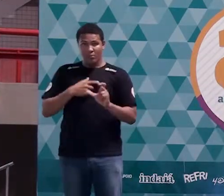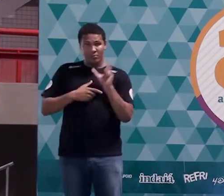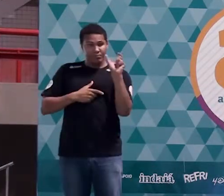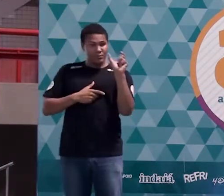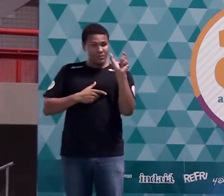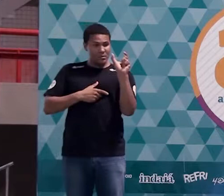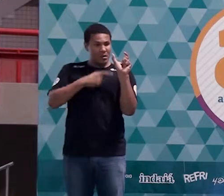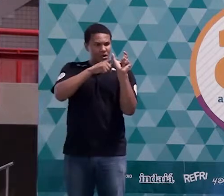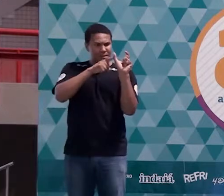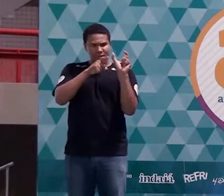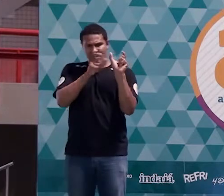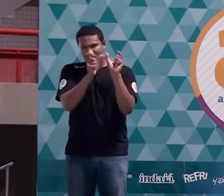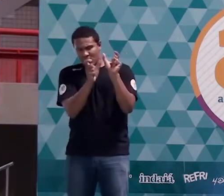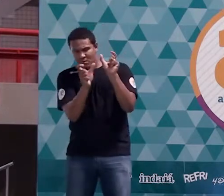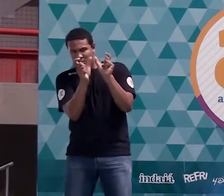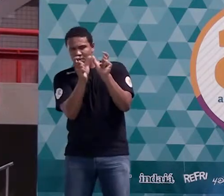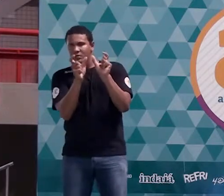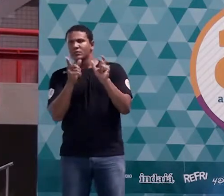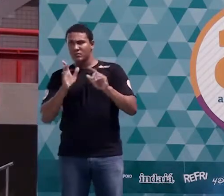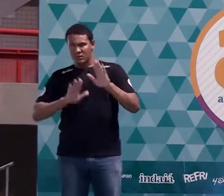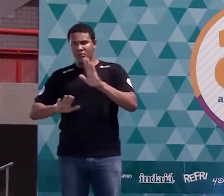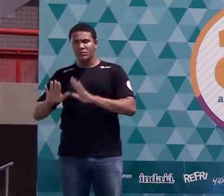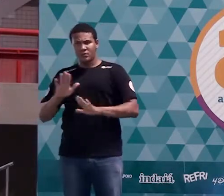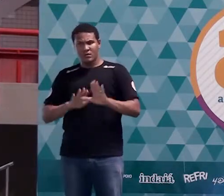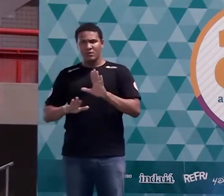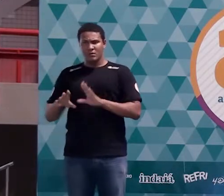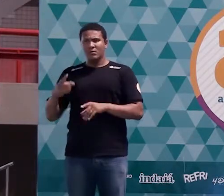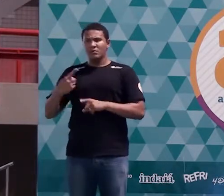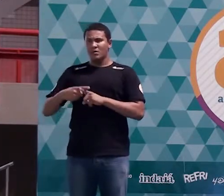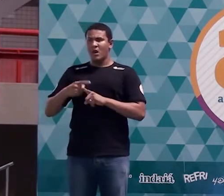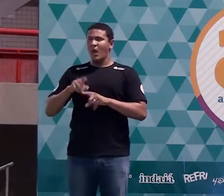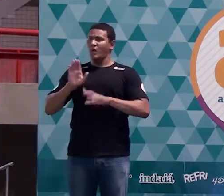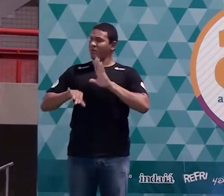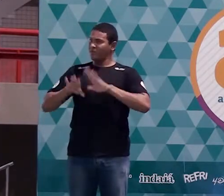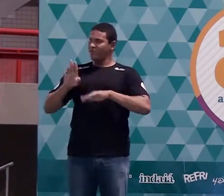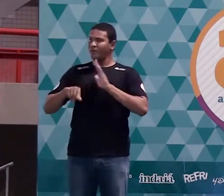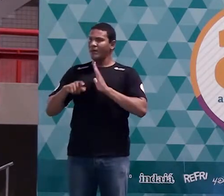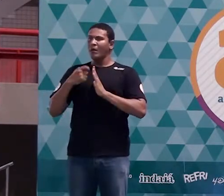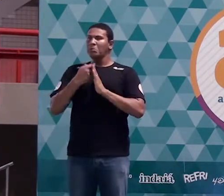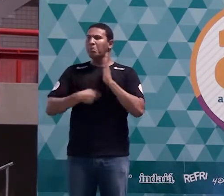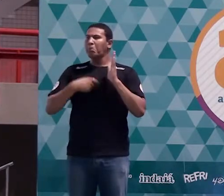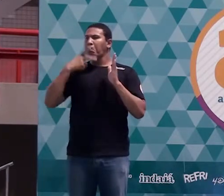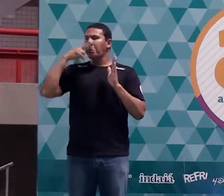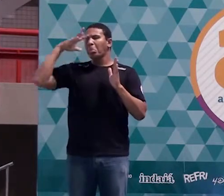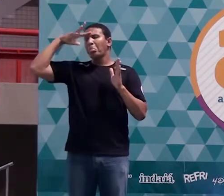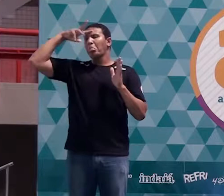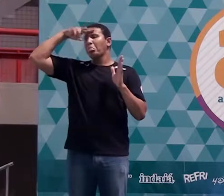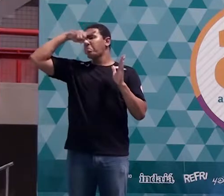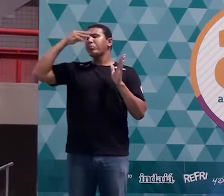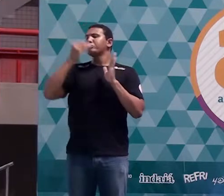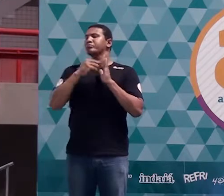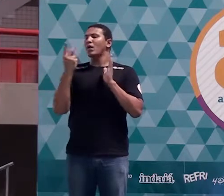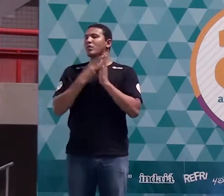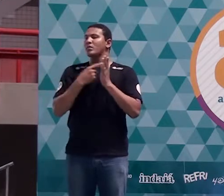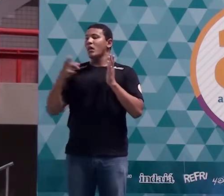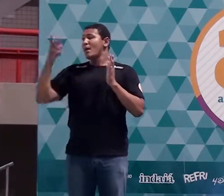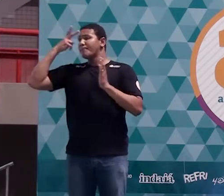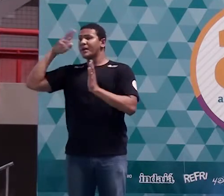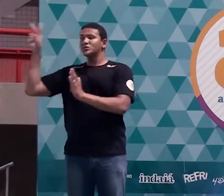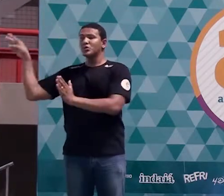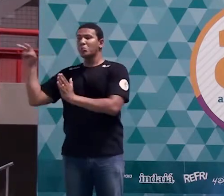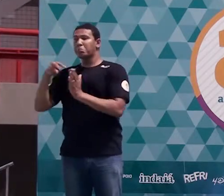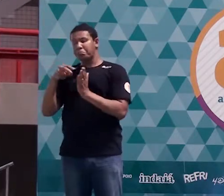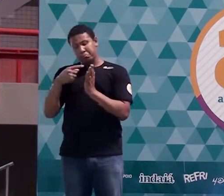outra começa. Tem que ter cuidado, porque às vezes pode sair algo que você não pretendia colocar. E o corretor da redação,